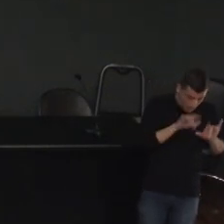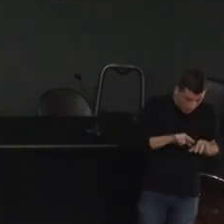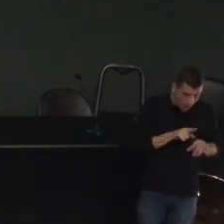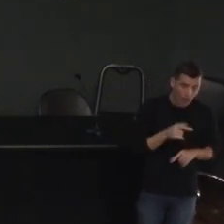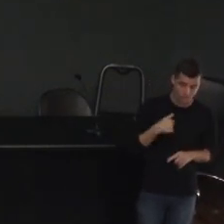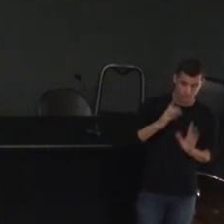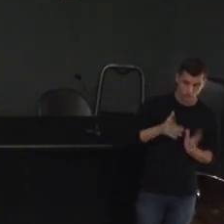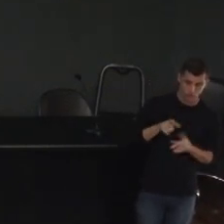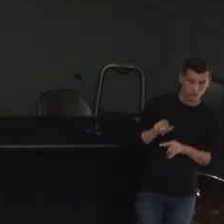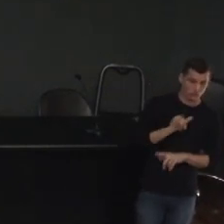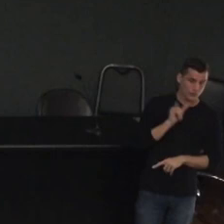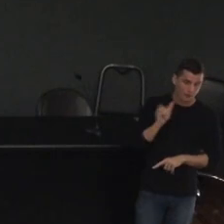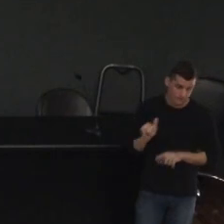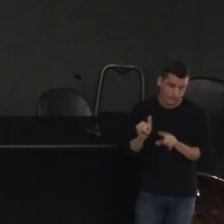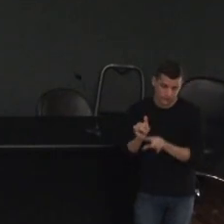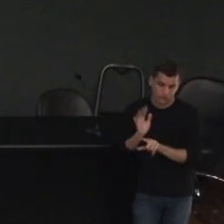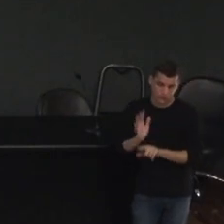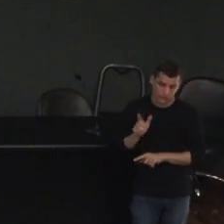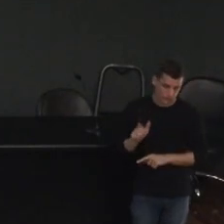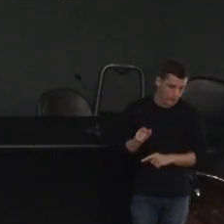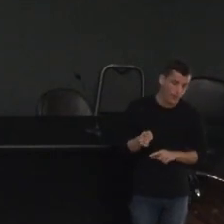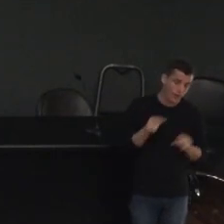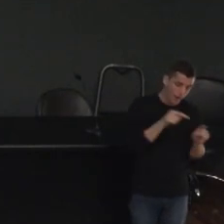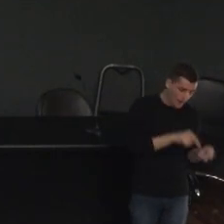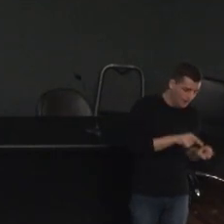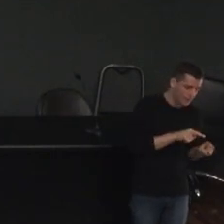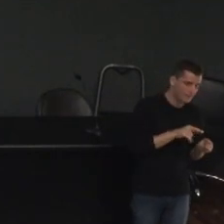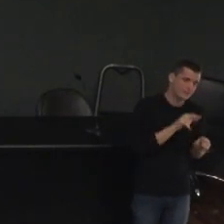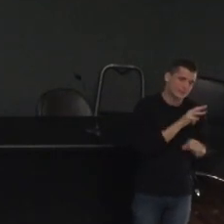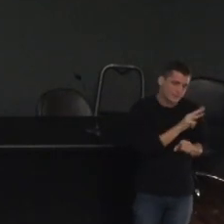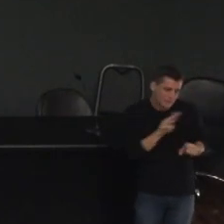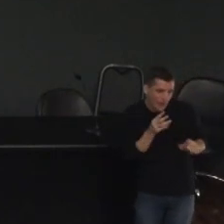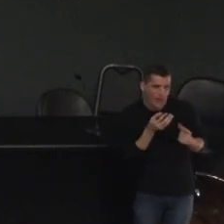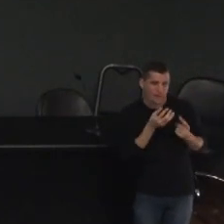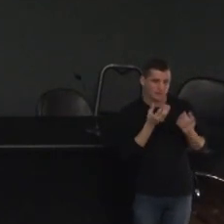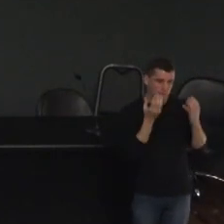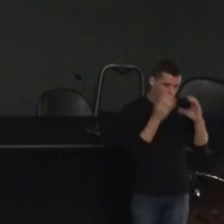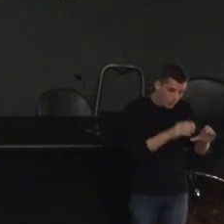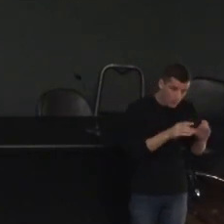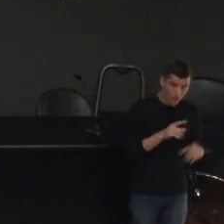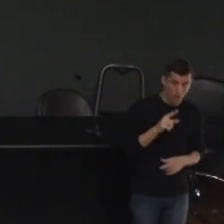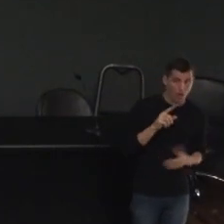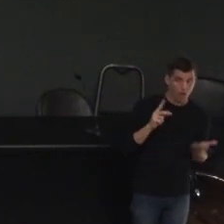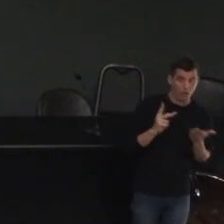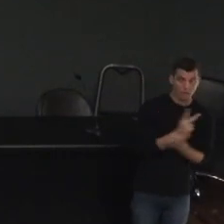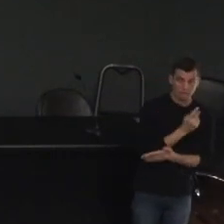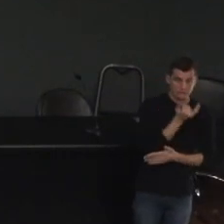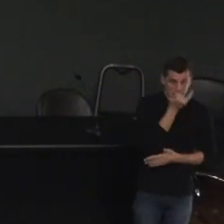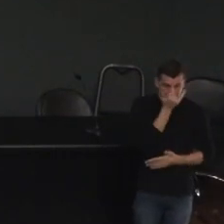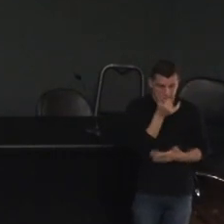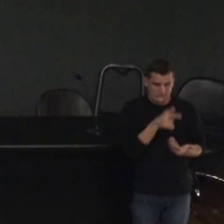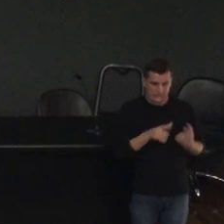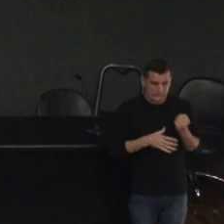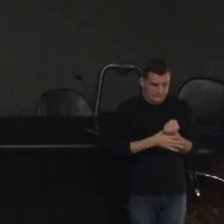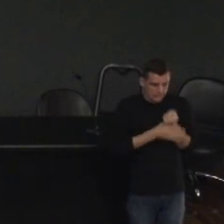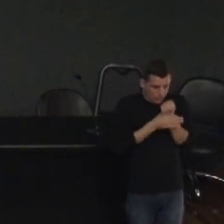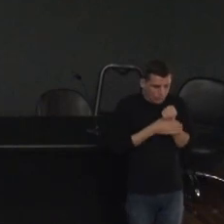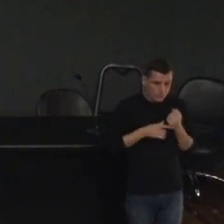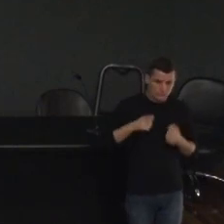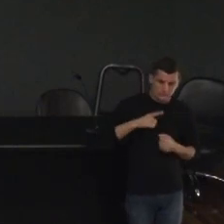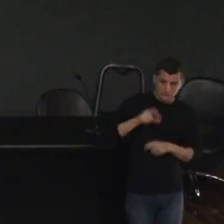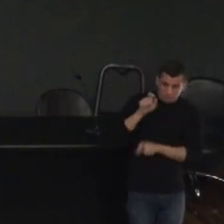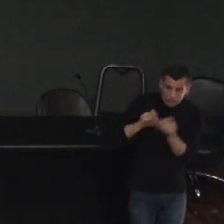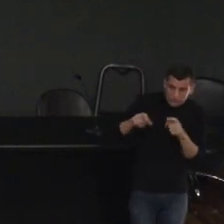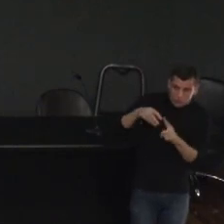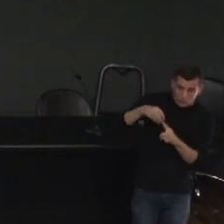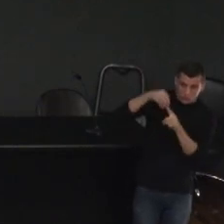se comunicou a npd e daí você soltou lá no hotsite de vocês ou no site da Assembleia dizendo ó houve um incidente de segurança com o número X e